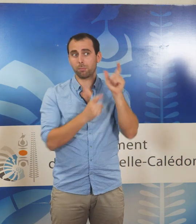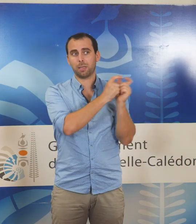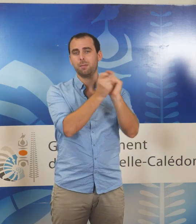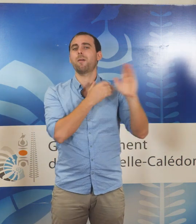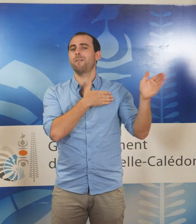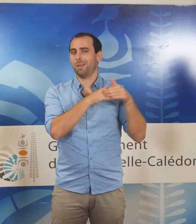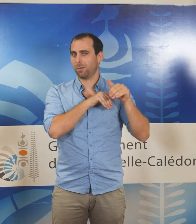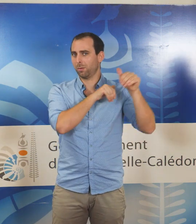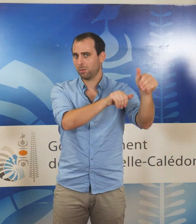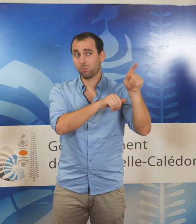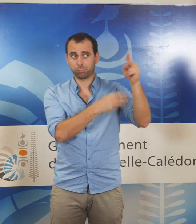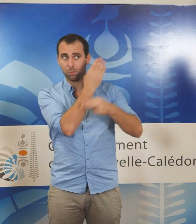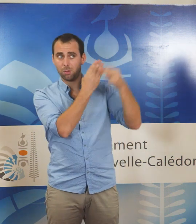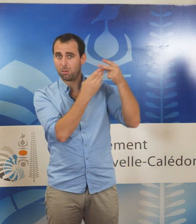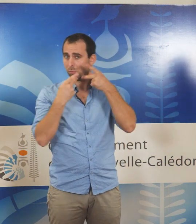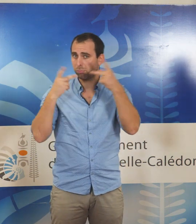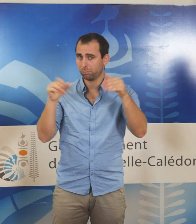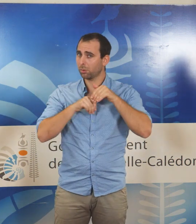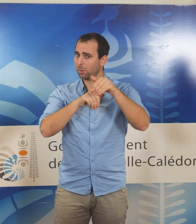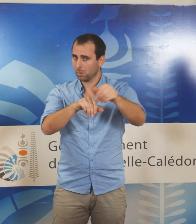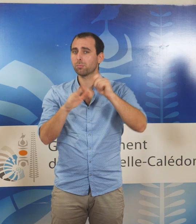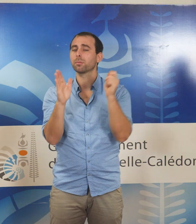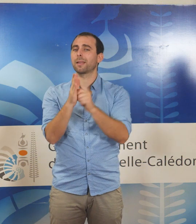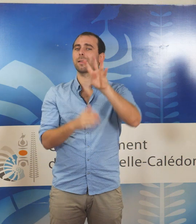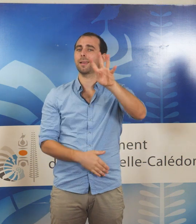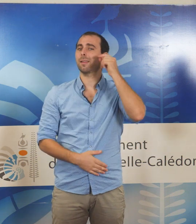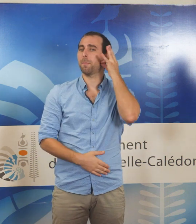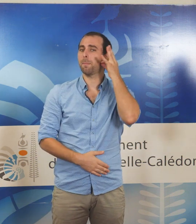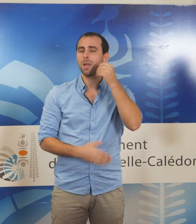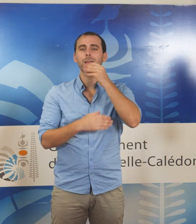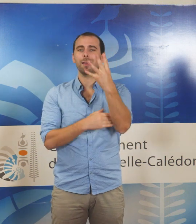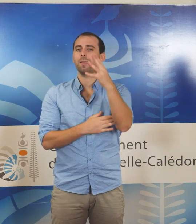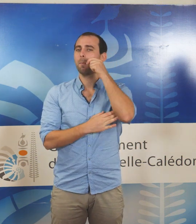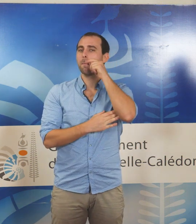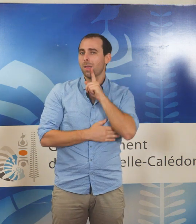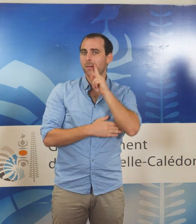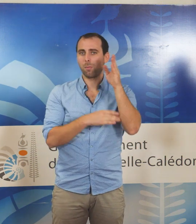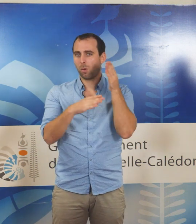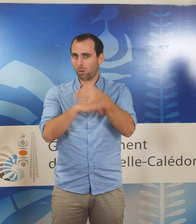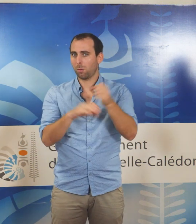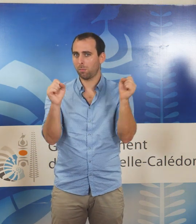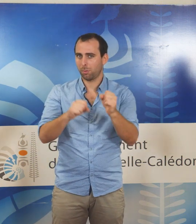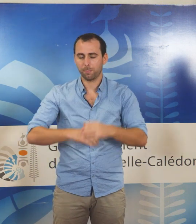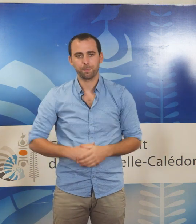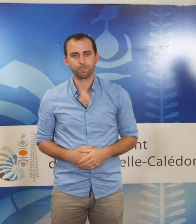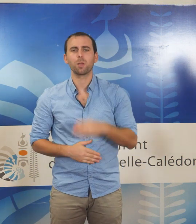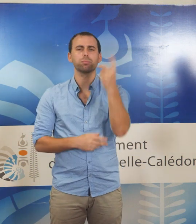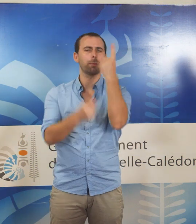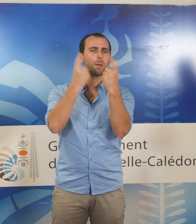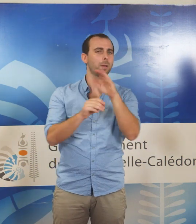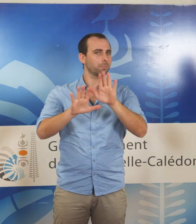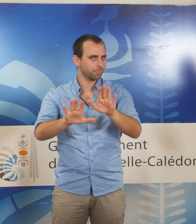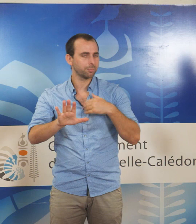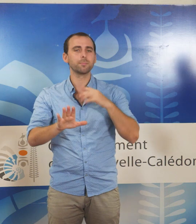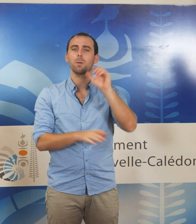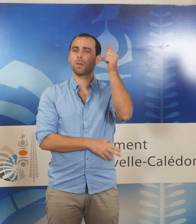la province nord annonce toujours une rentrée pour le 4 mai. Je voudrais finir mon intervention avant de répondre à vos questions par deux